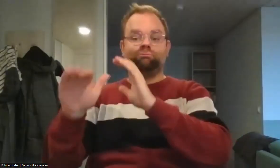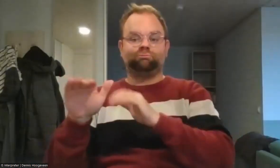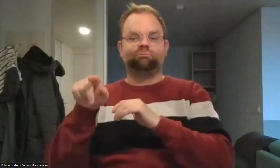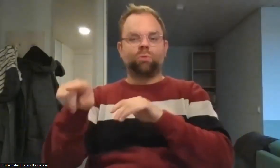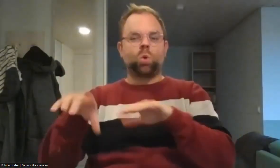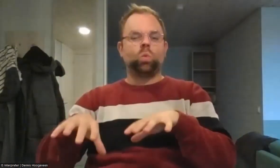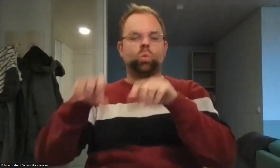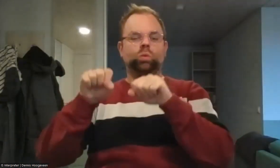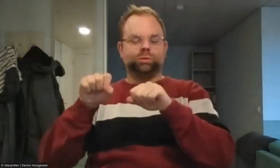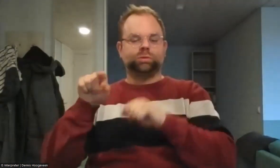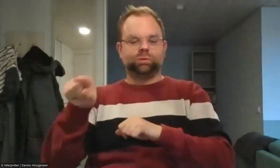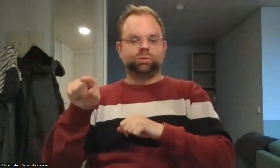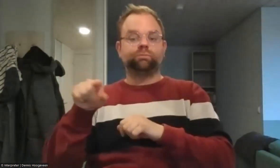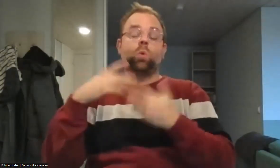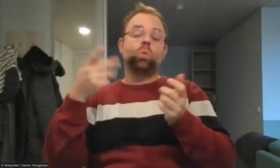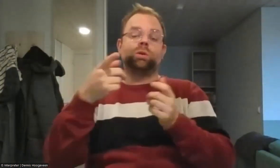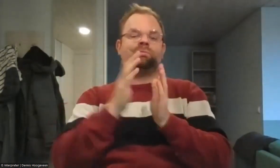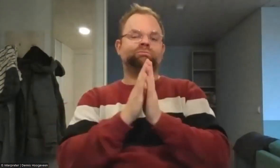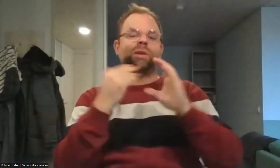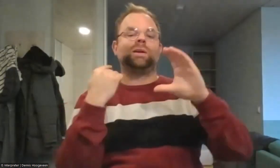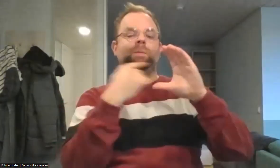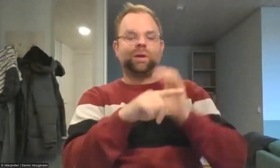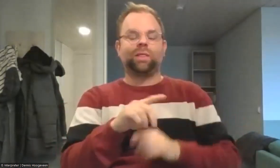webinars à commercial